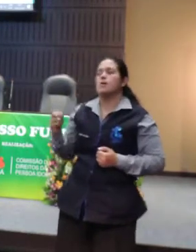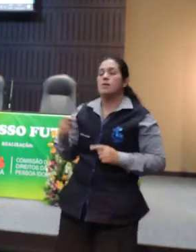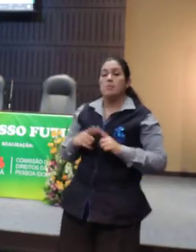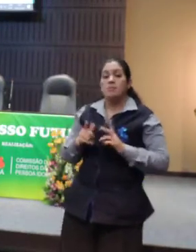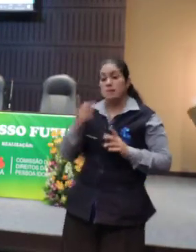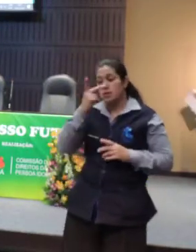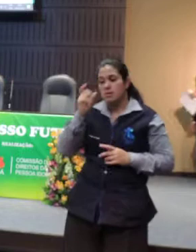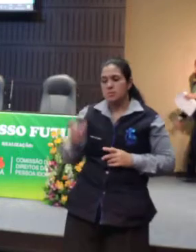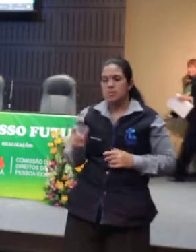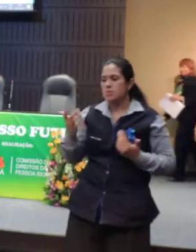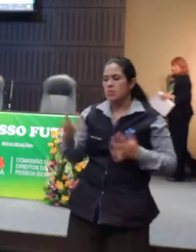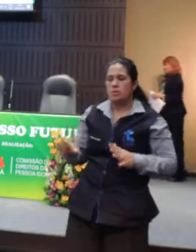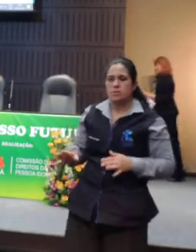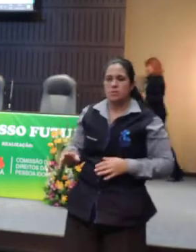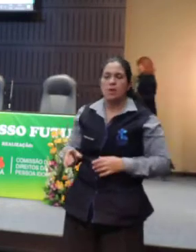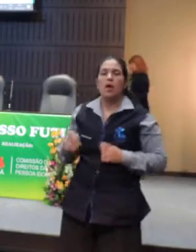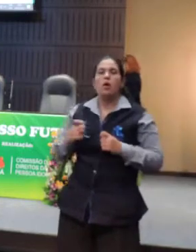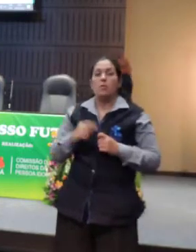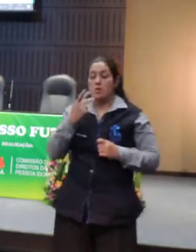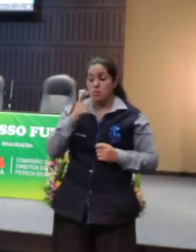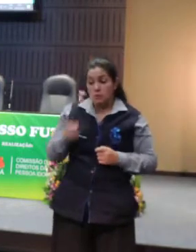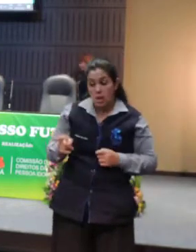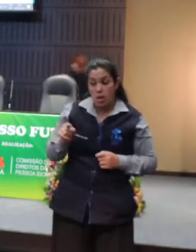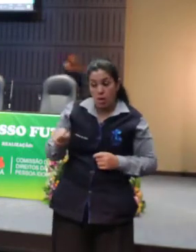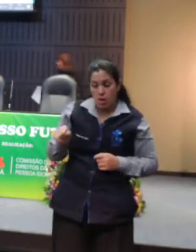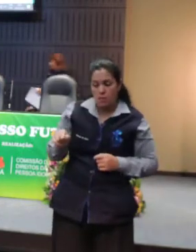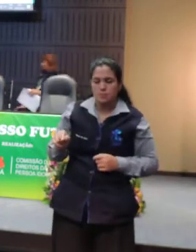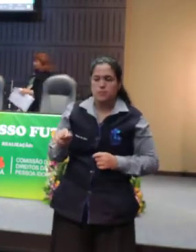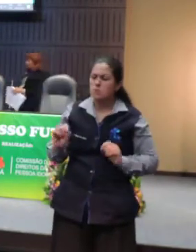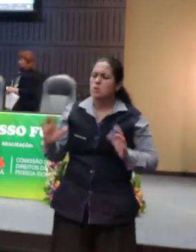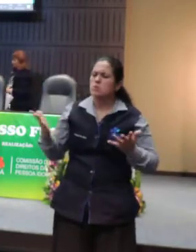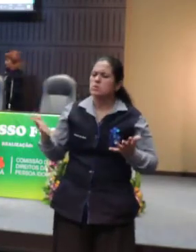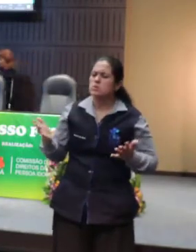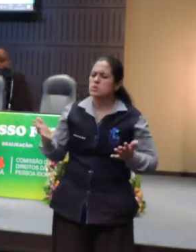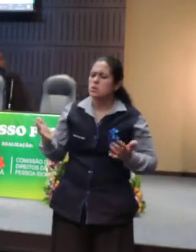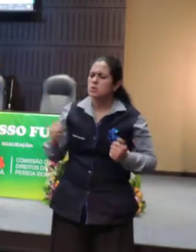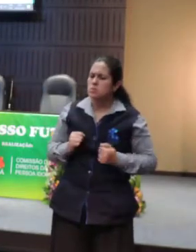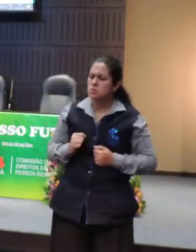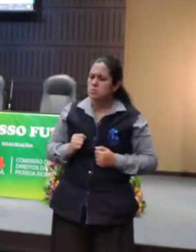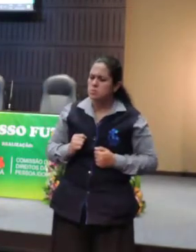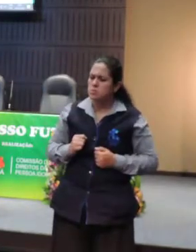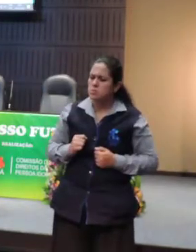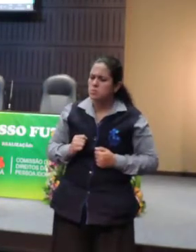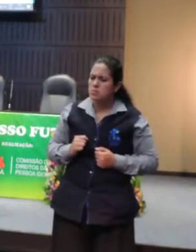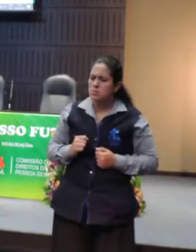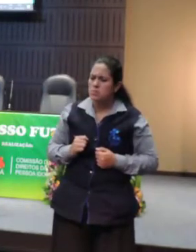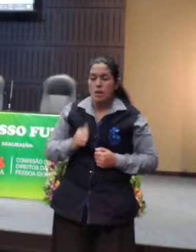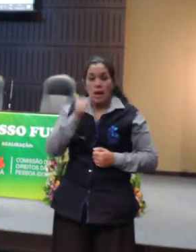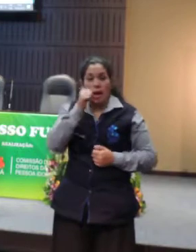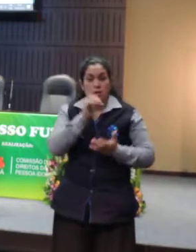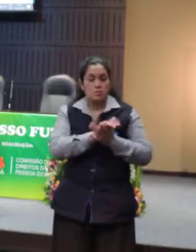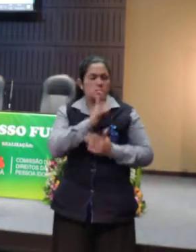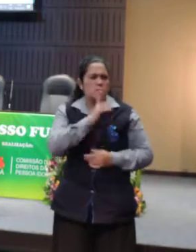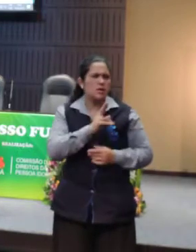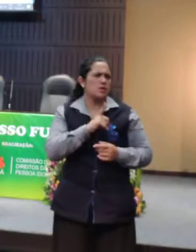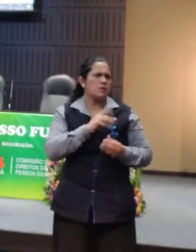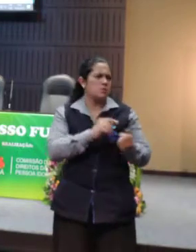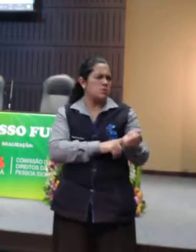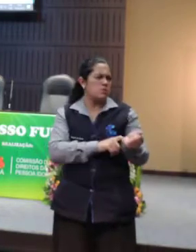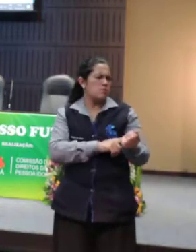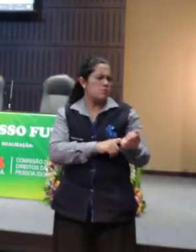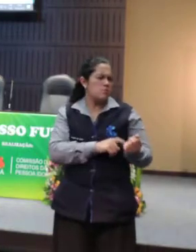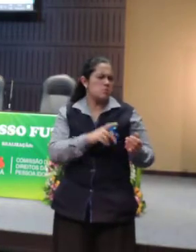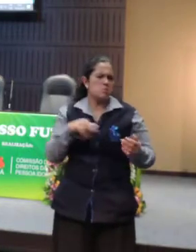quis. Aí foi no médico, o médico falou assim, o que aconteceu com o doutor? A esposa falou, pois é, ele estava muito